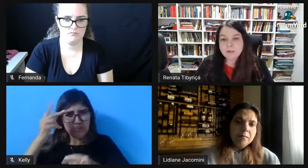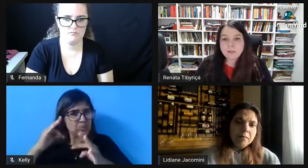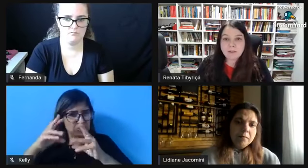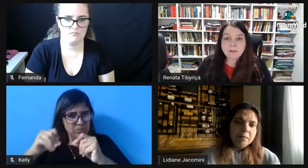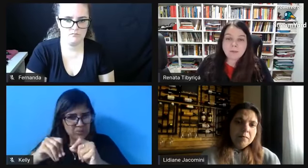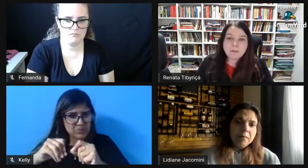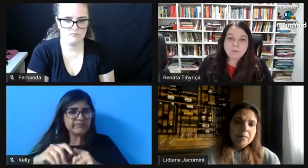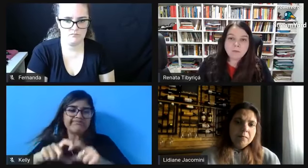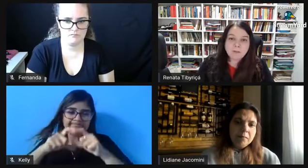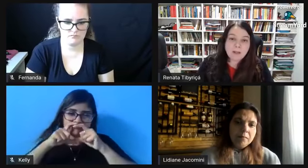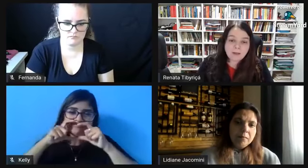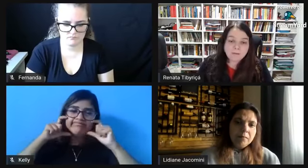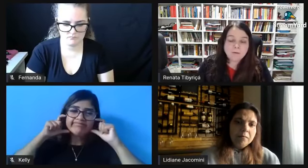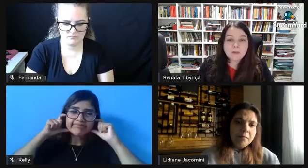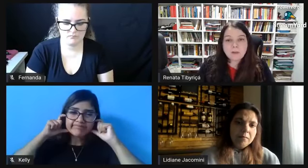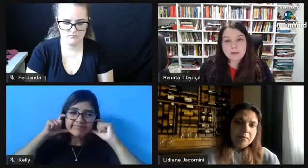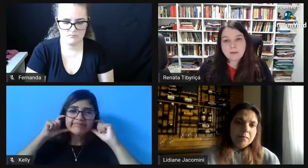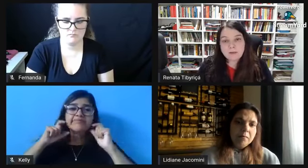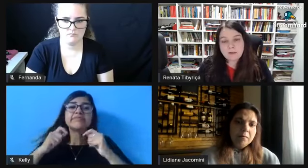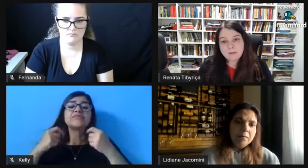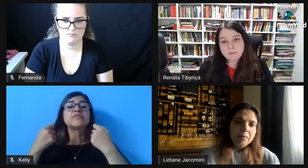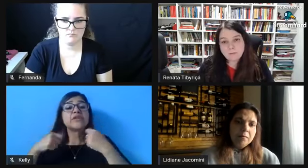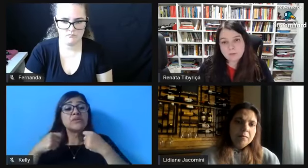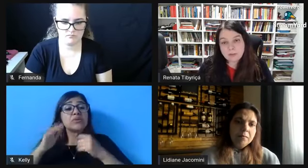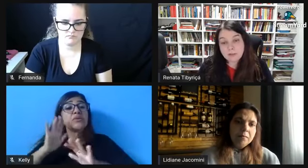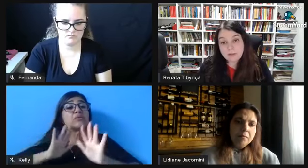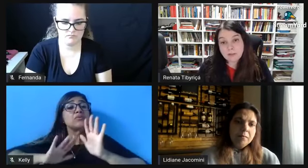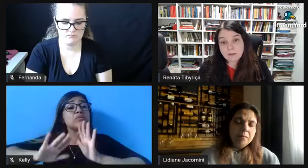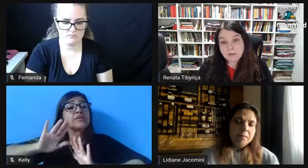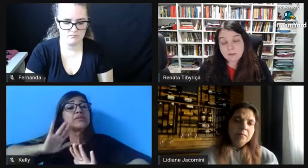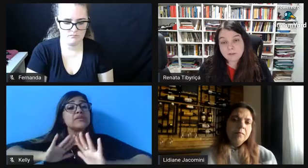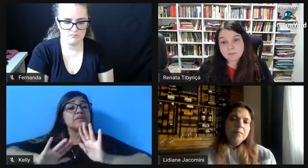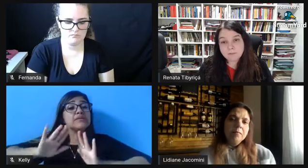Claro, a gente tem que também ter um cuidado